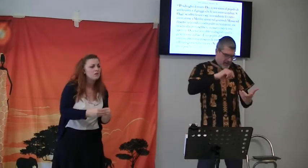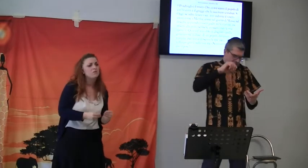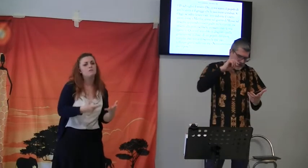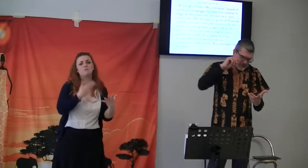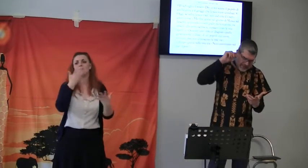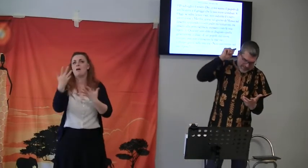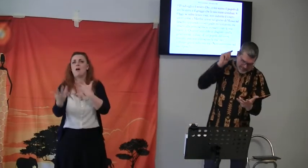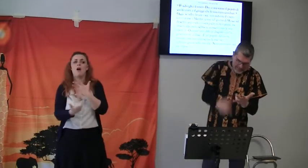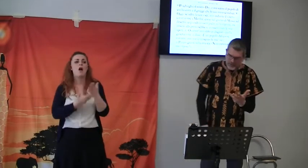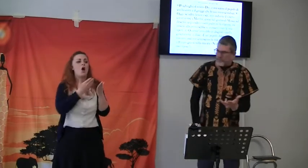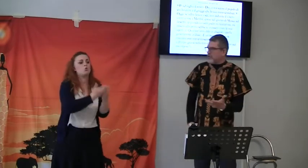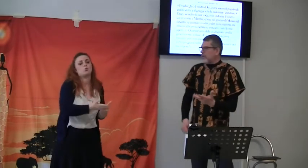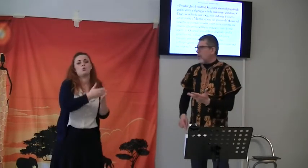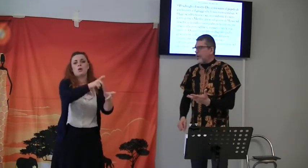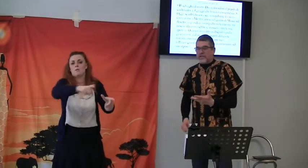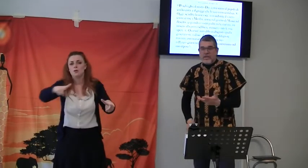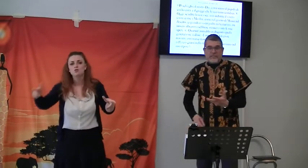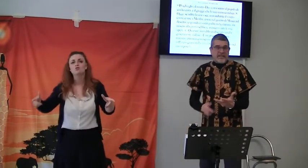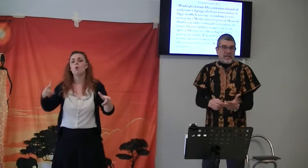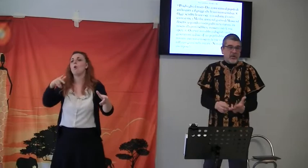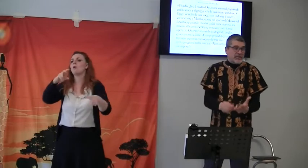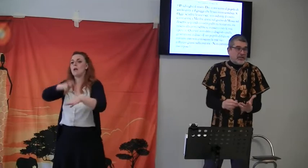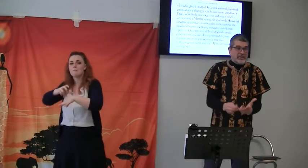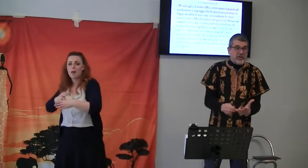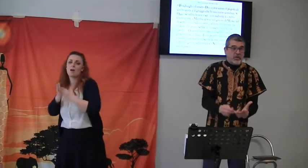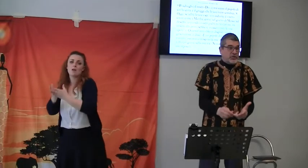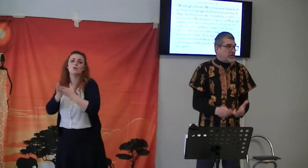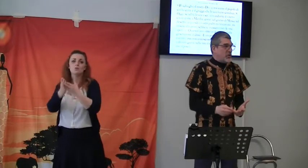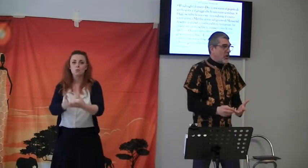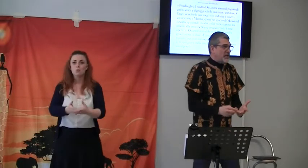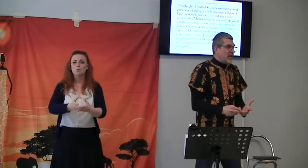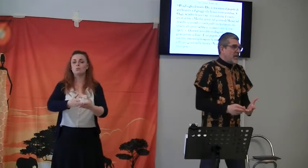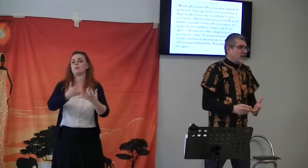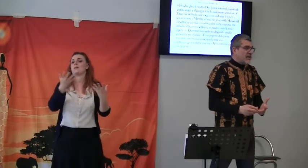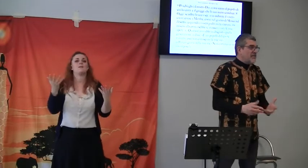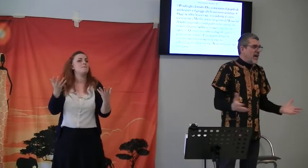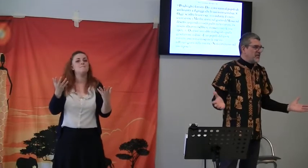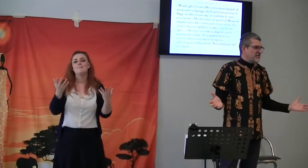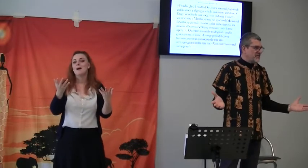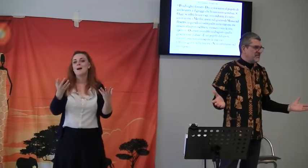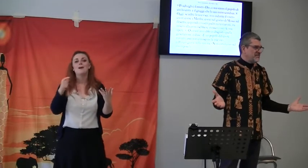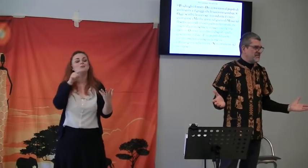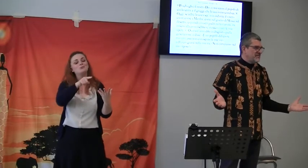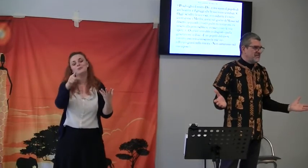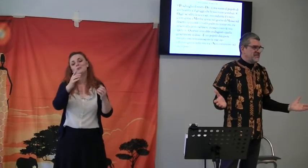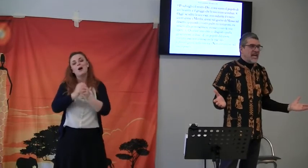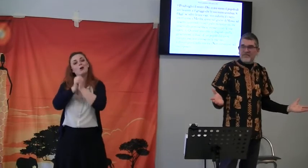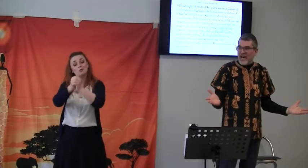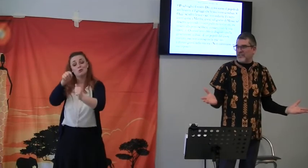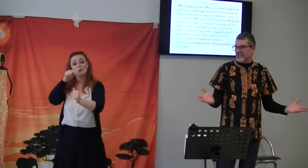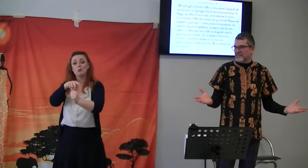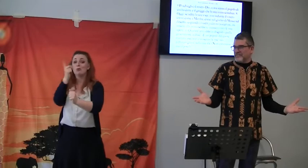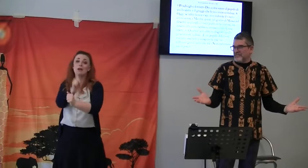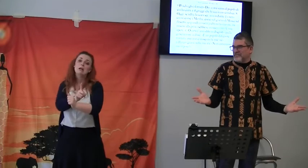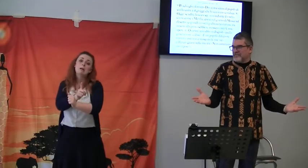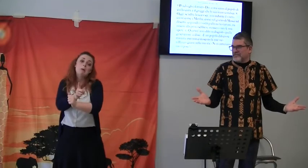puoi camminare scalzo fin dove vuoi, ma se non adori Dio con tutto il cuore, è vano. È